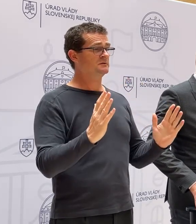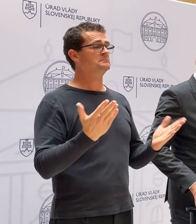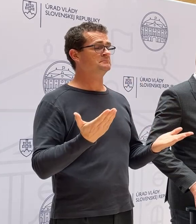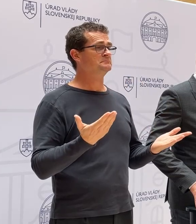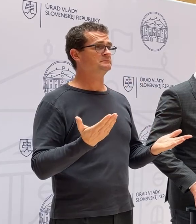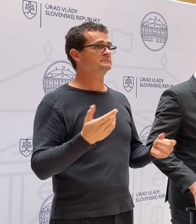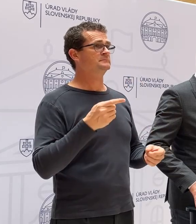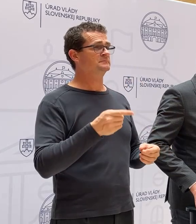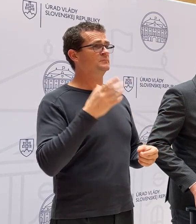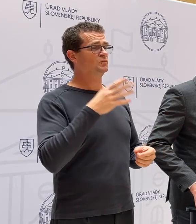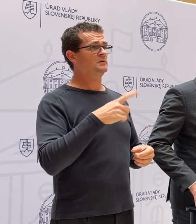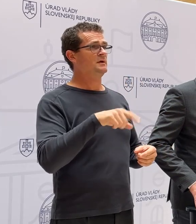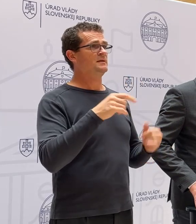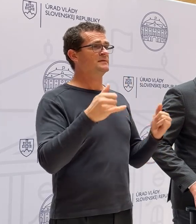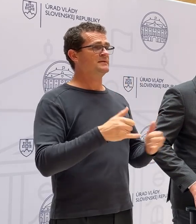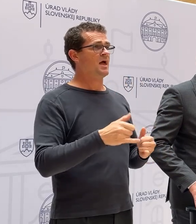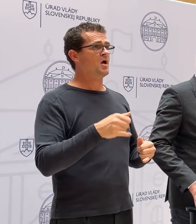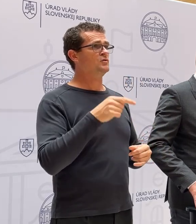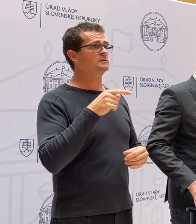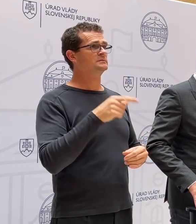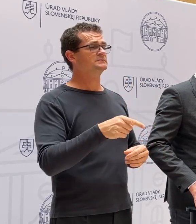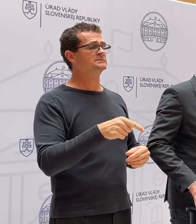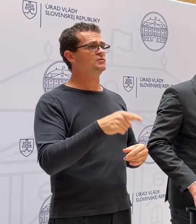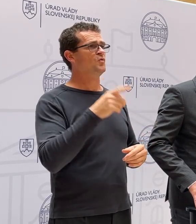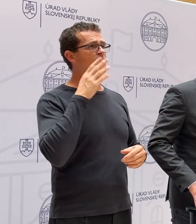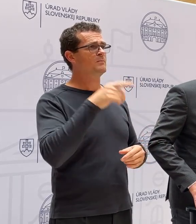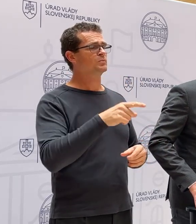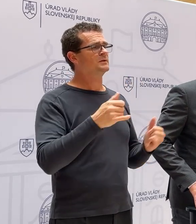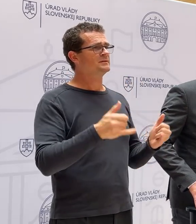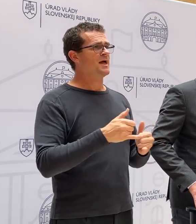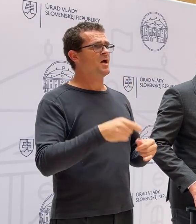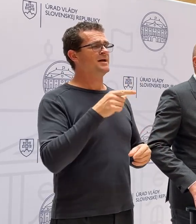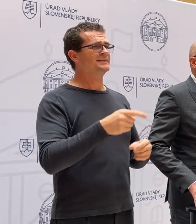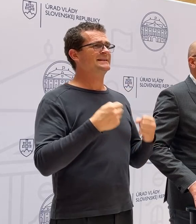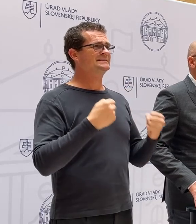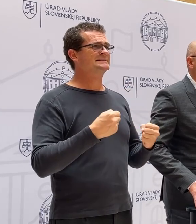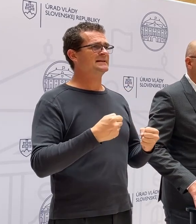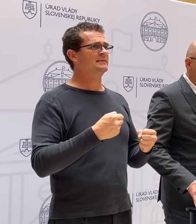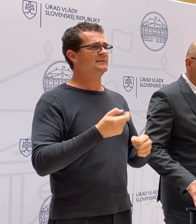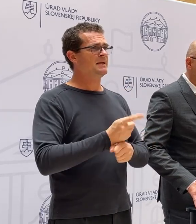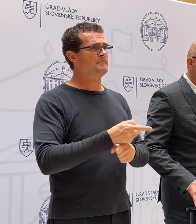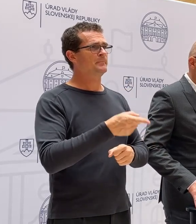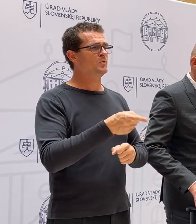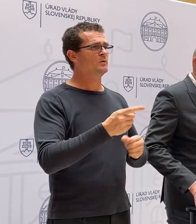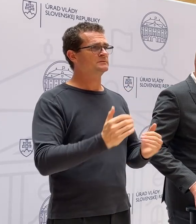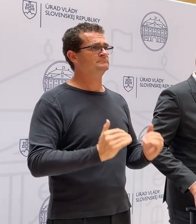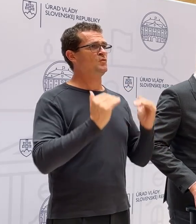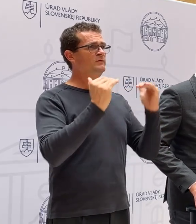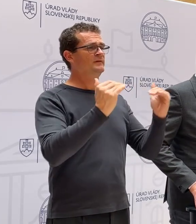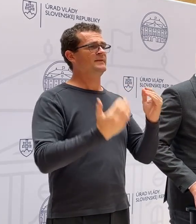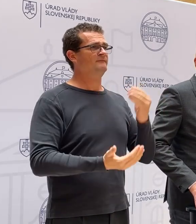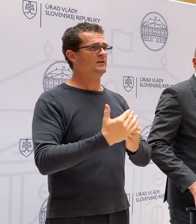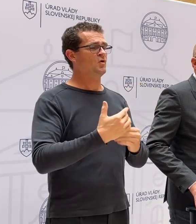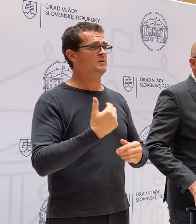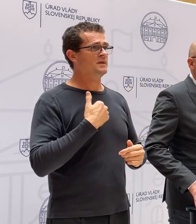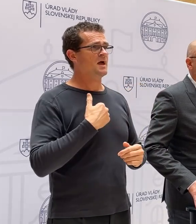tak bude naozaj ten tzv. Game changer. Toto bude naozaj ten silný impuls, ktorý podvihne východ. Ja teda